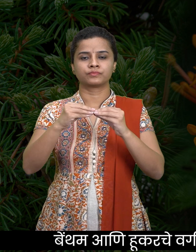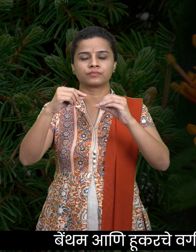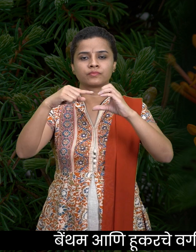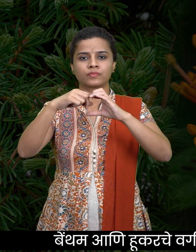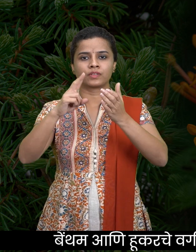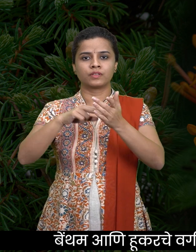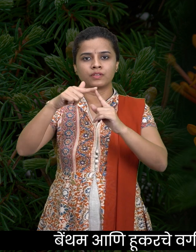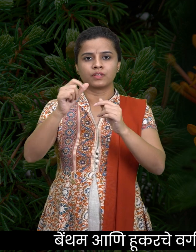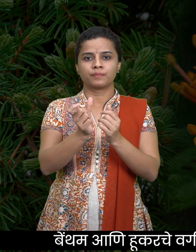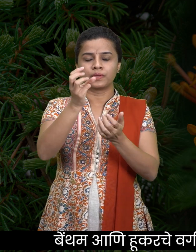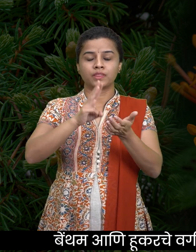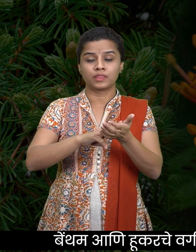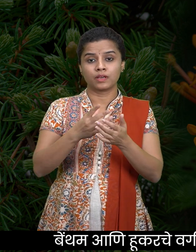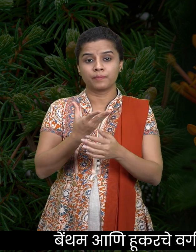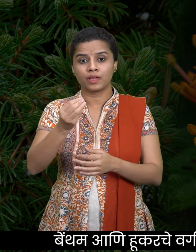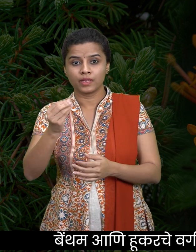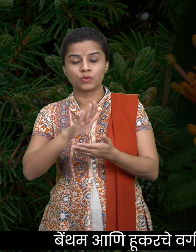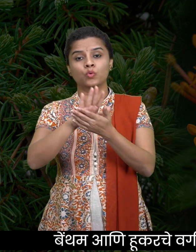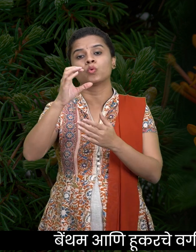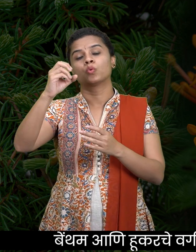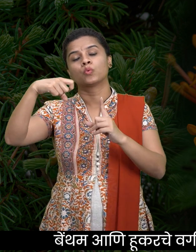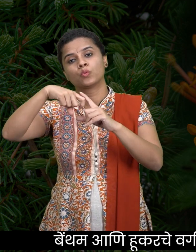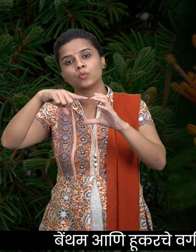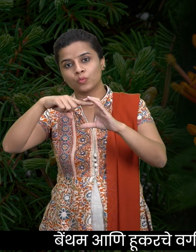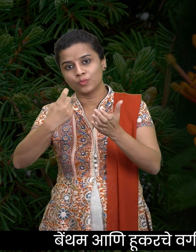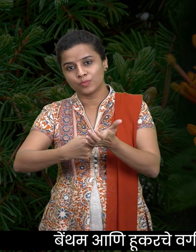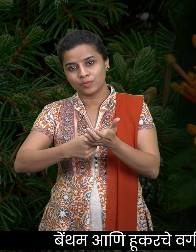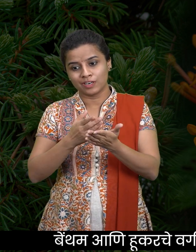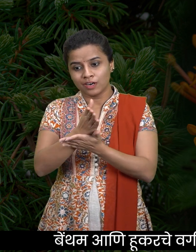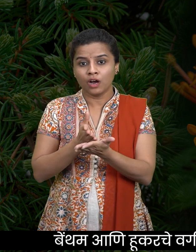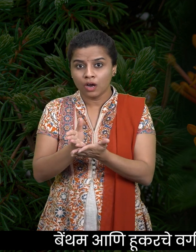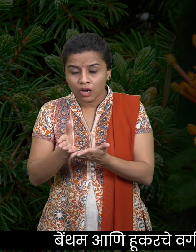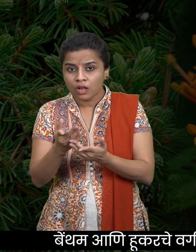बेंथम आणि हुकरचे वर्गीकरण हे नैसर्गिक वर्गीकरणाचे उदाहरण आहे.